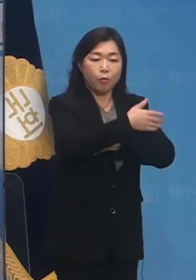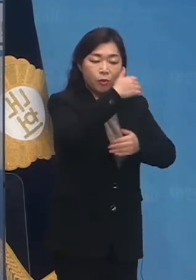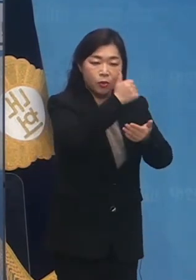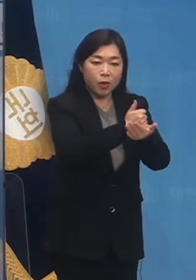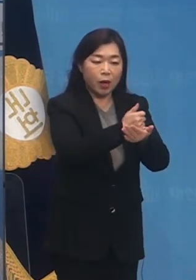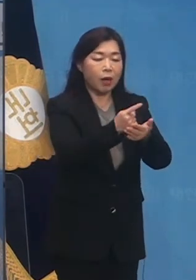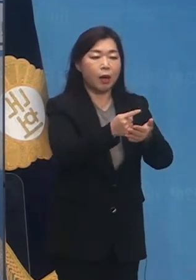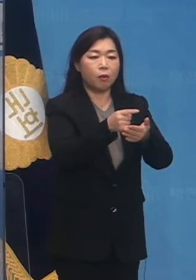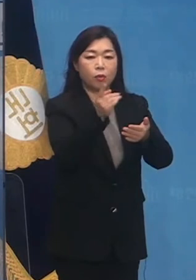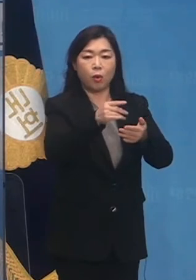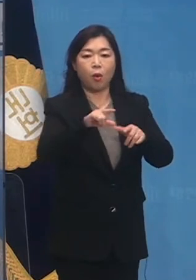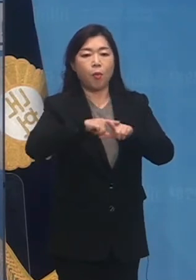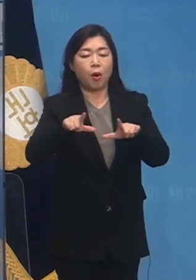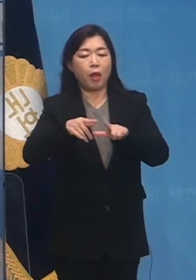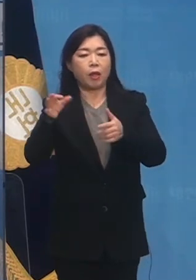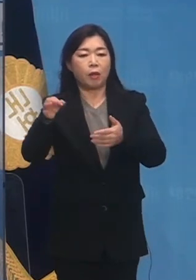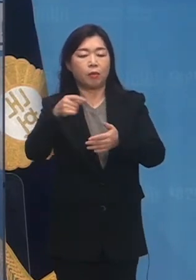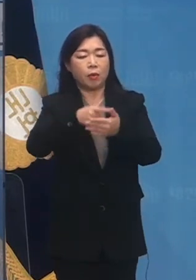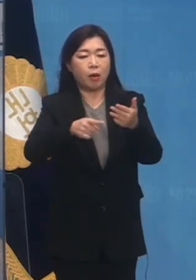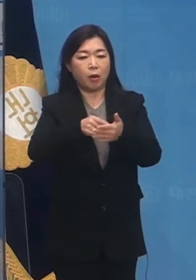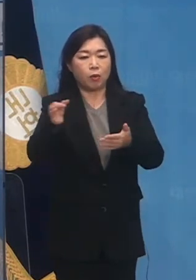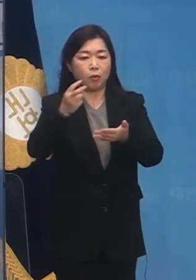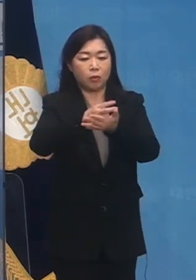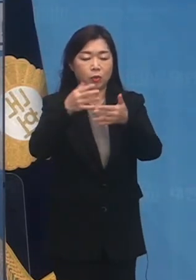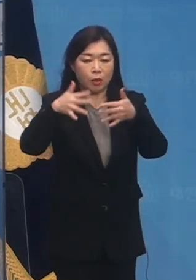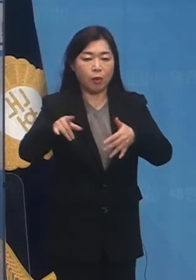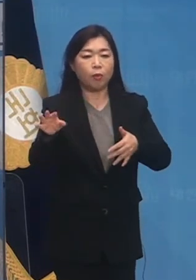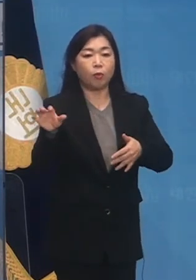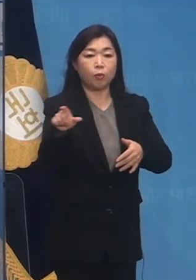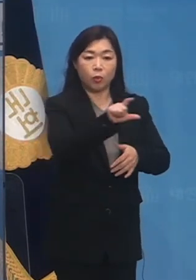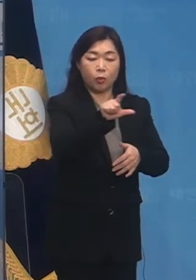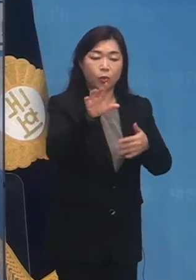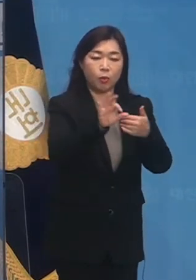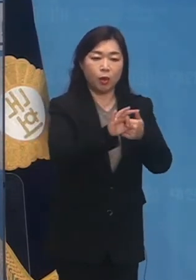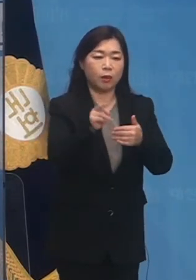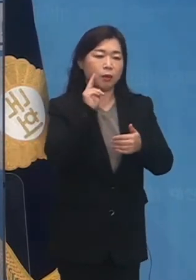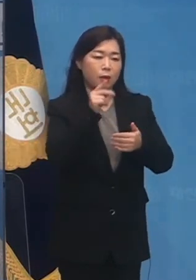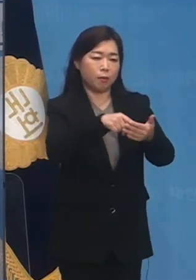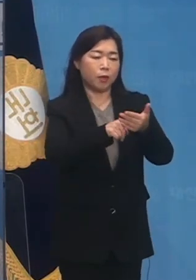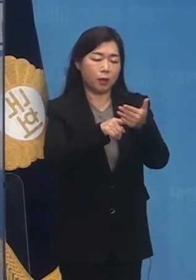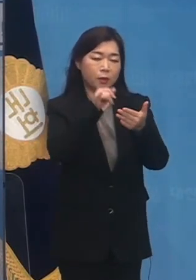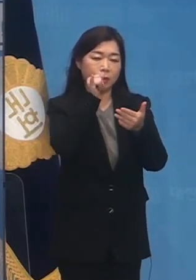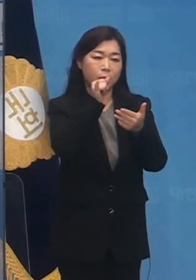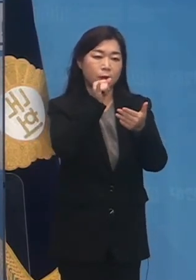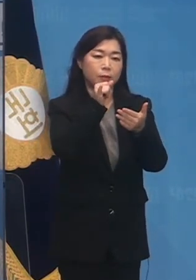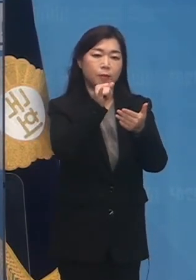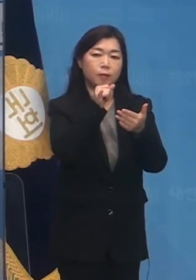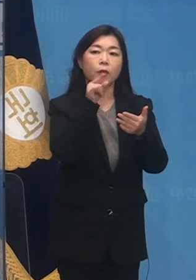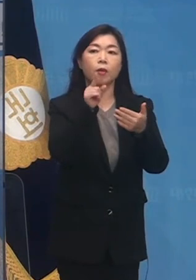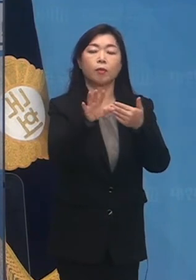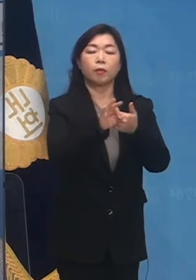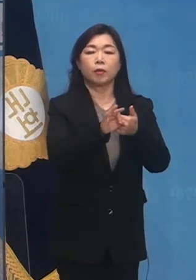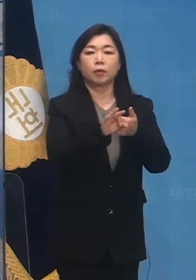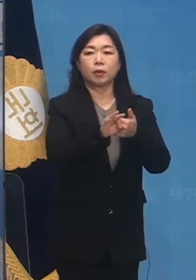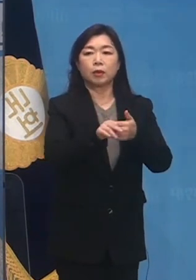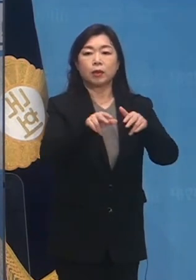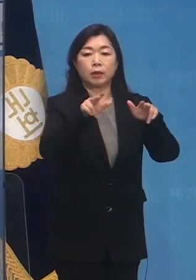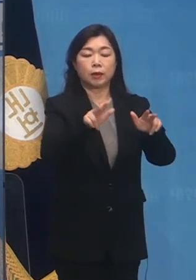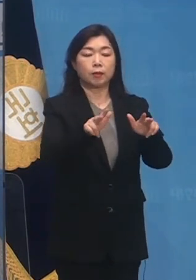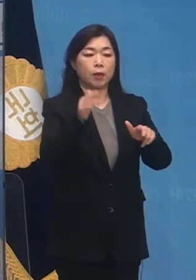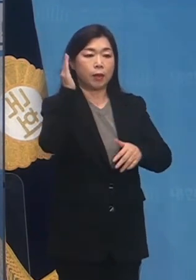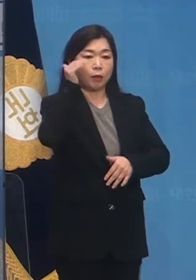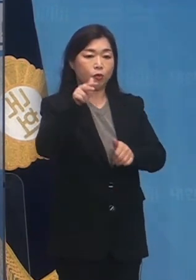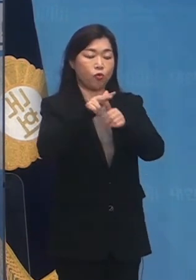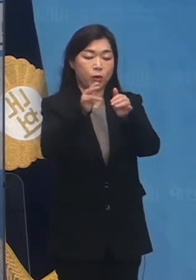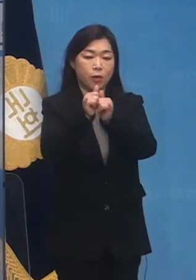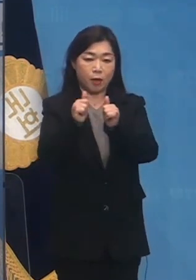포괄적 대가관계는 이미 두산이라든지 알파돔을 통해서 상당히 드러나 있습니다. 그렇다면 지금